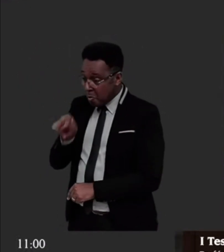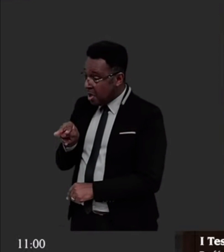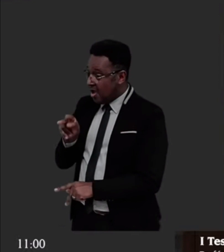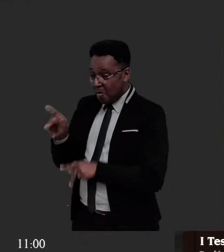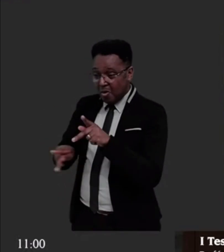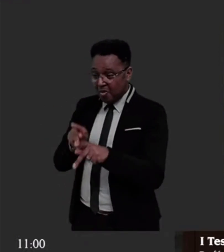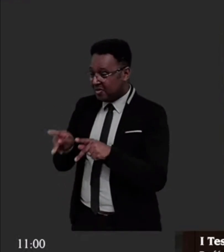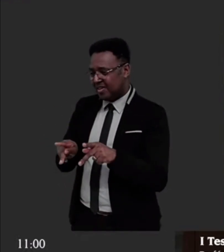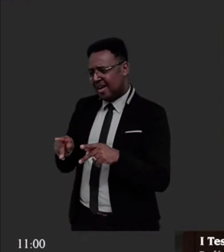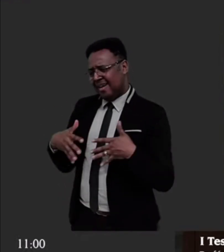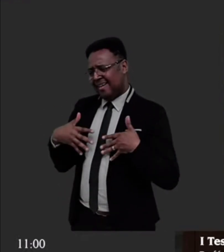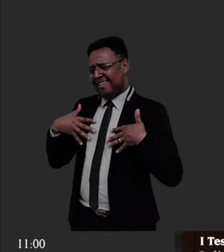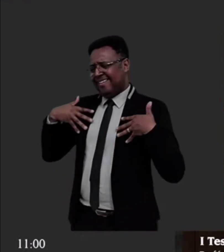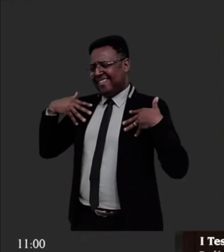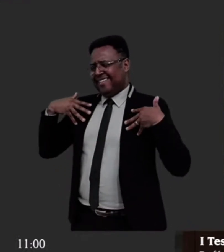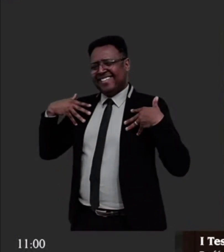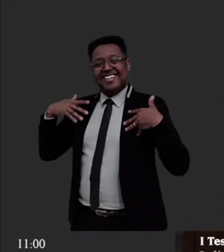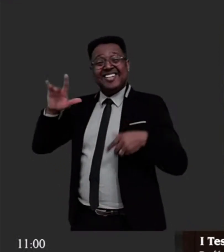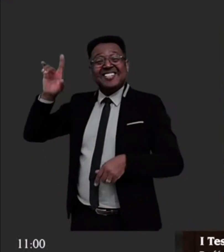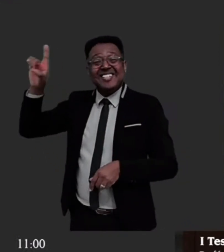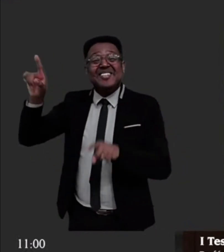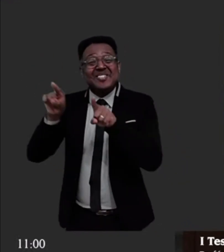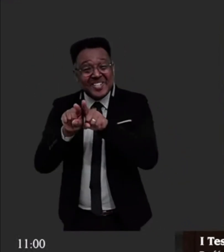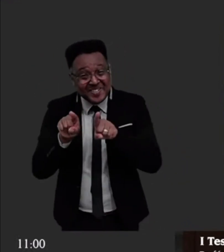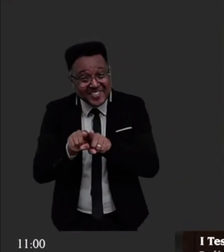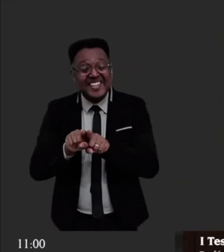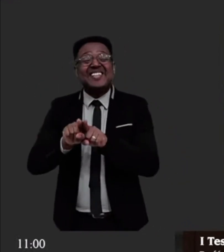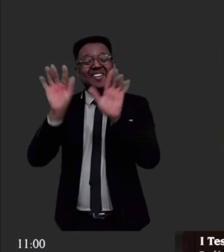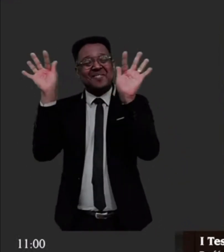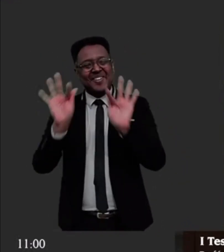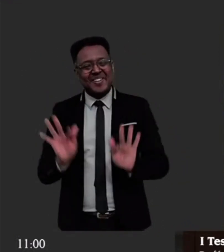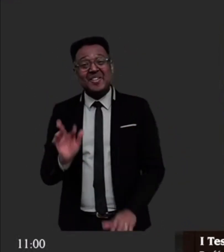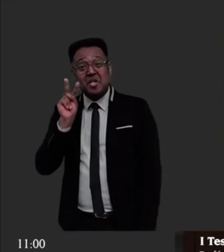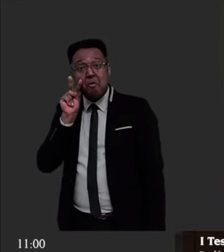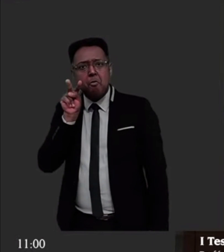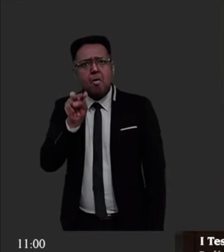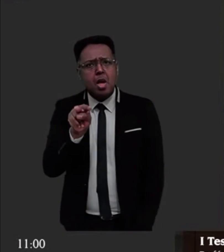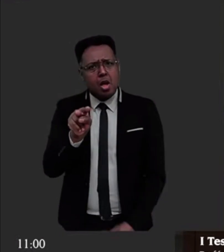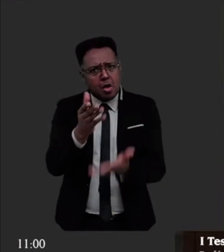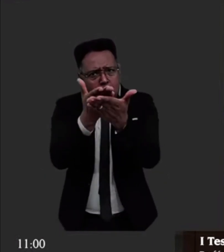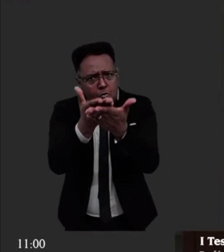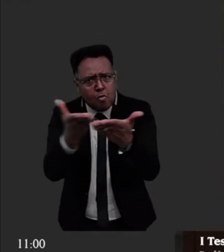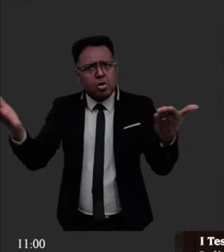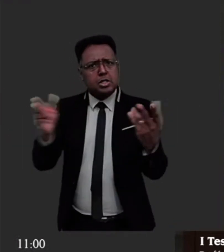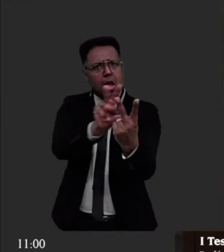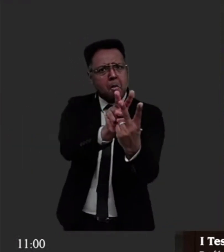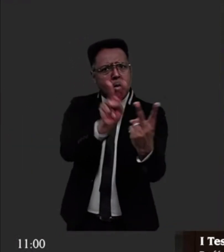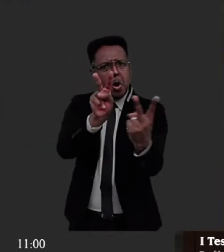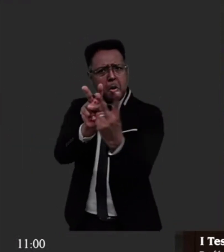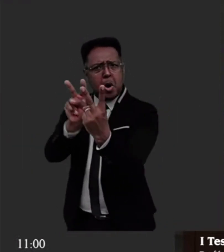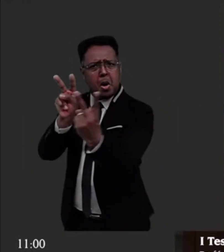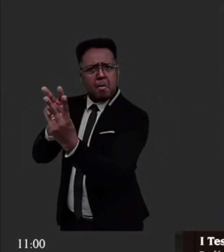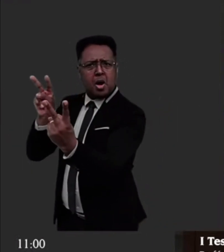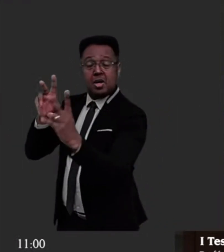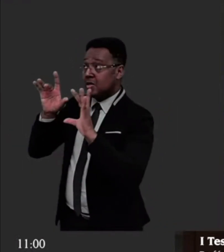de gente aqui, fora daqui também. Quem agora estiver acompanhando a mesma comunhão por este mundo afora, como